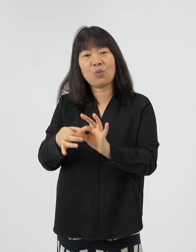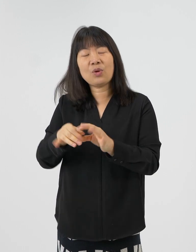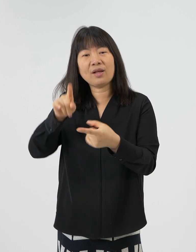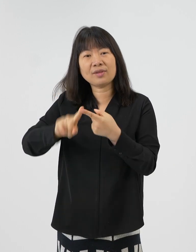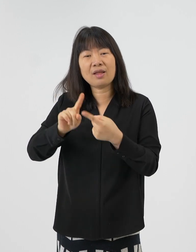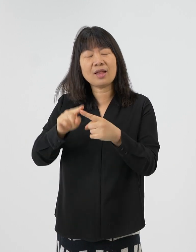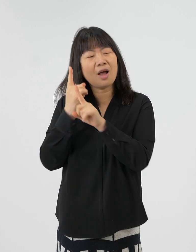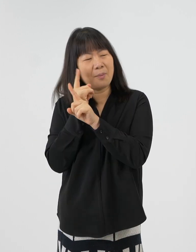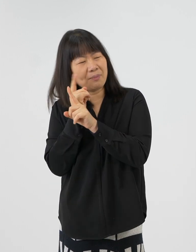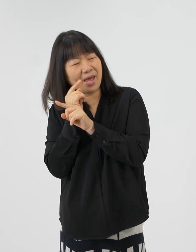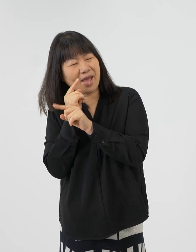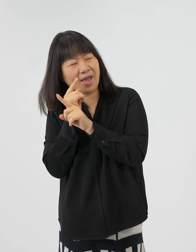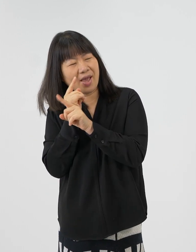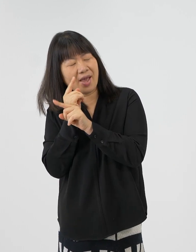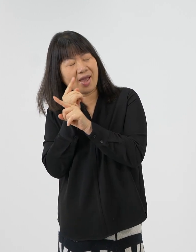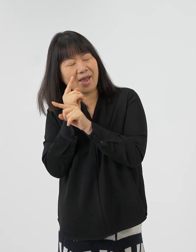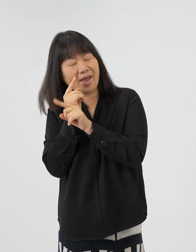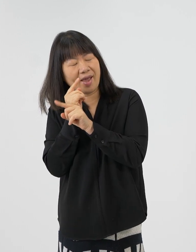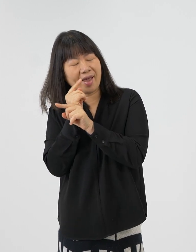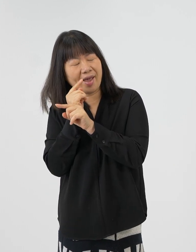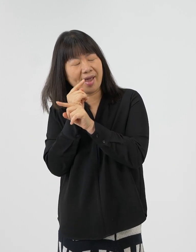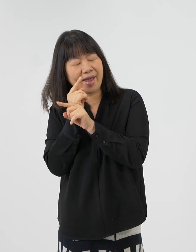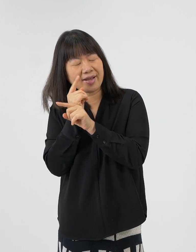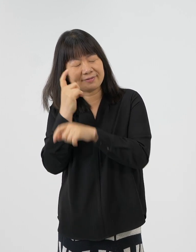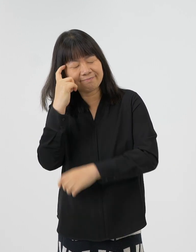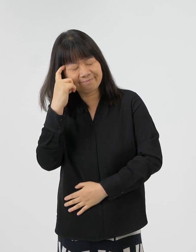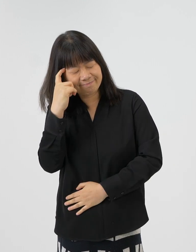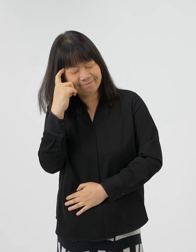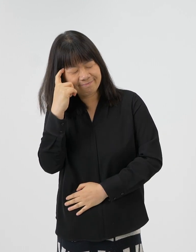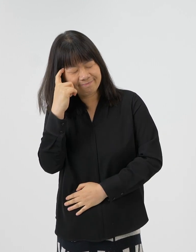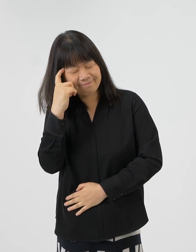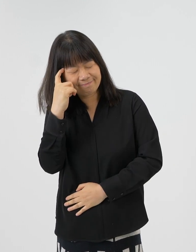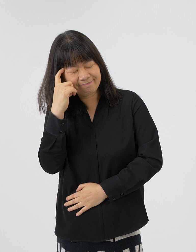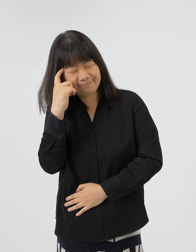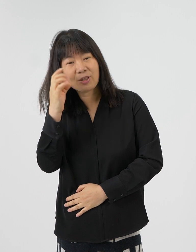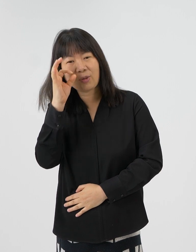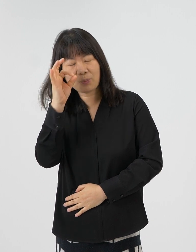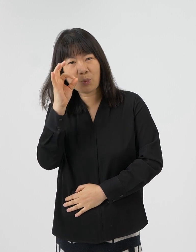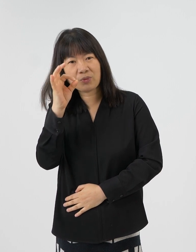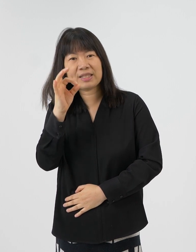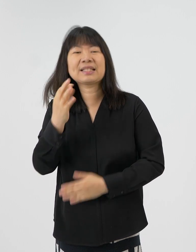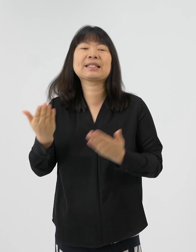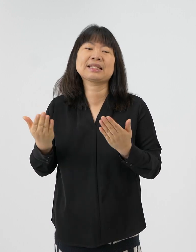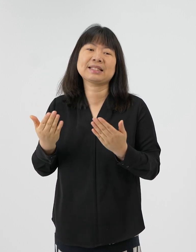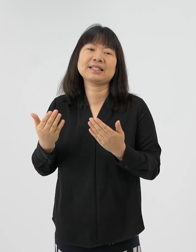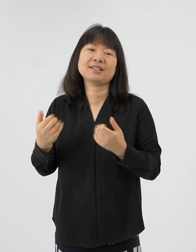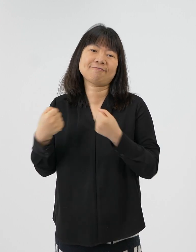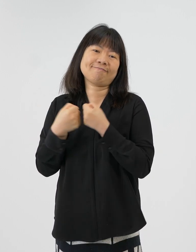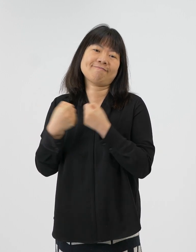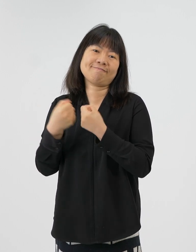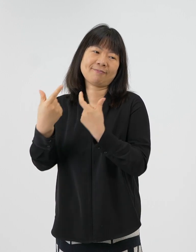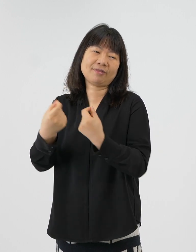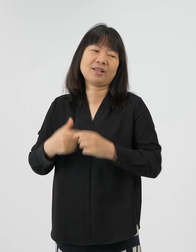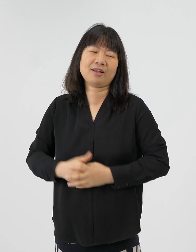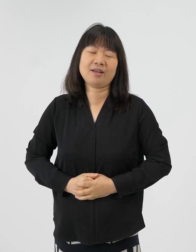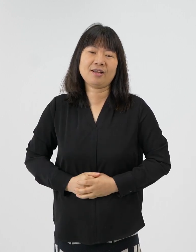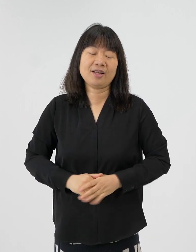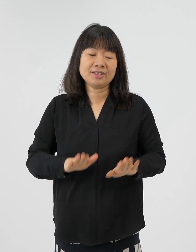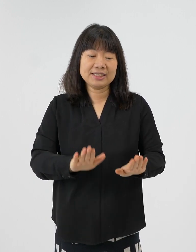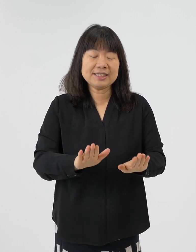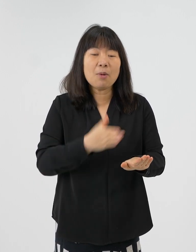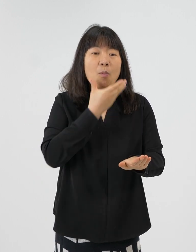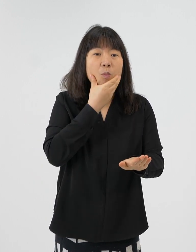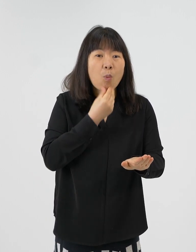매일 확인하는 싸움이에요. 그래서 이 첫 번째 아슈레라는 말은 복 있는 사람은, 그